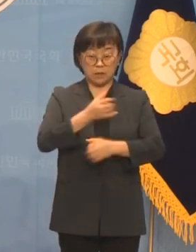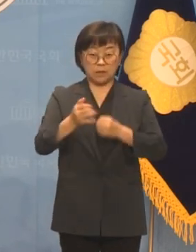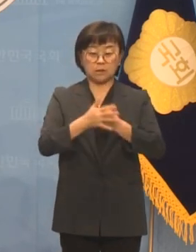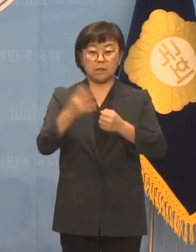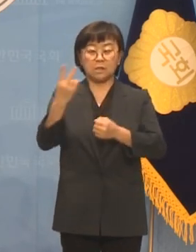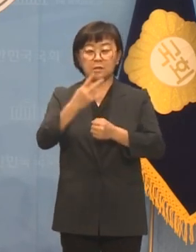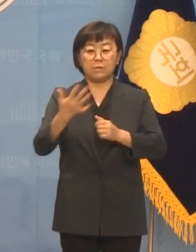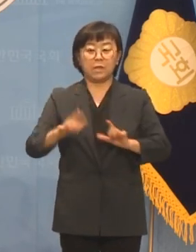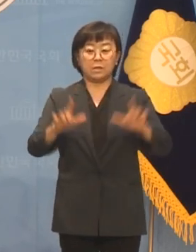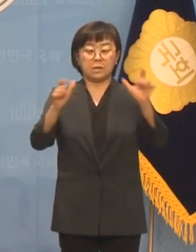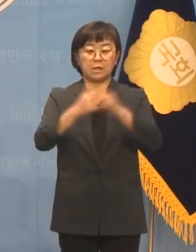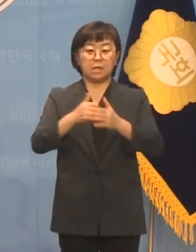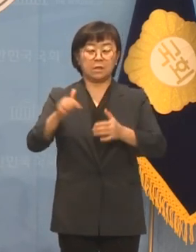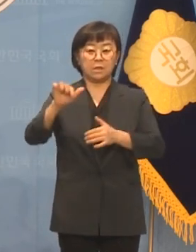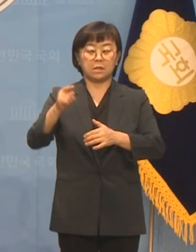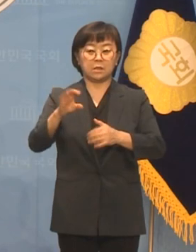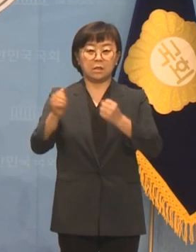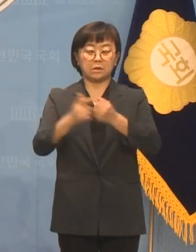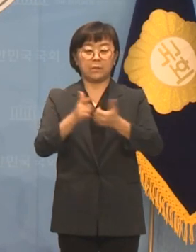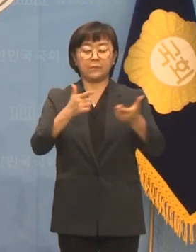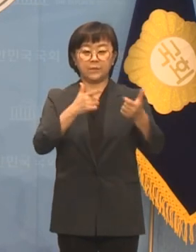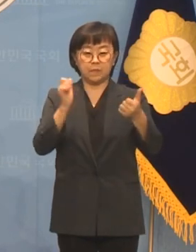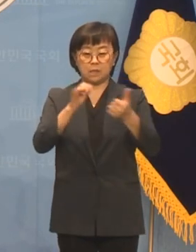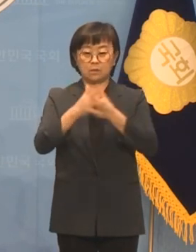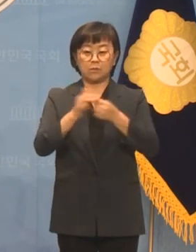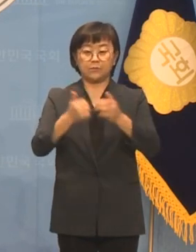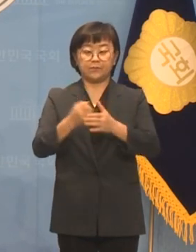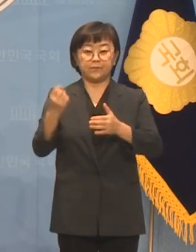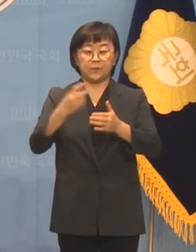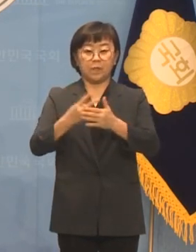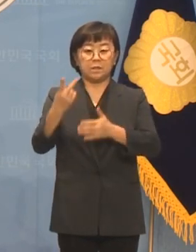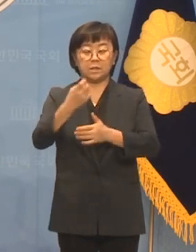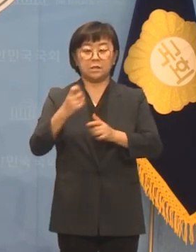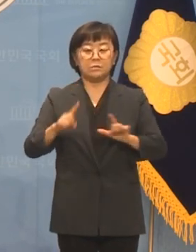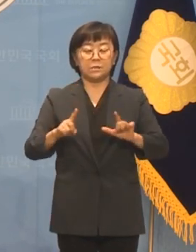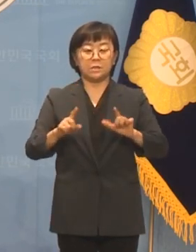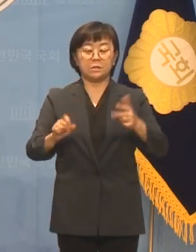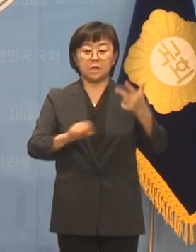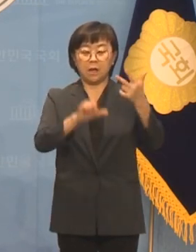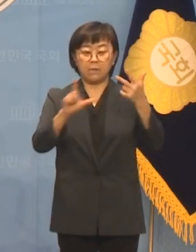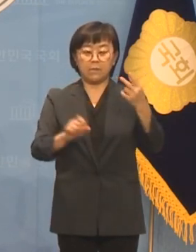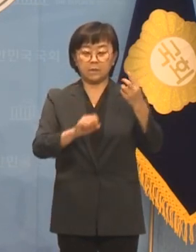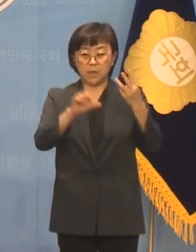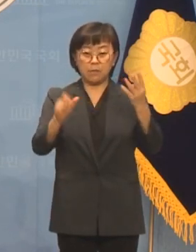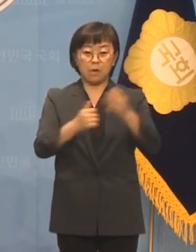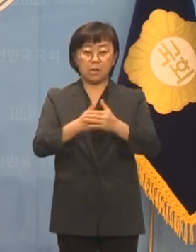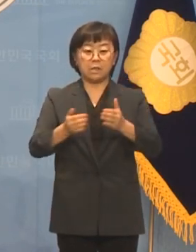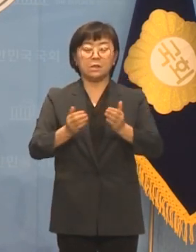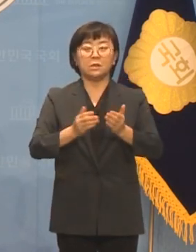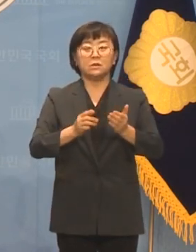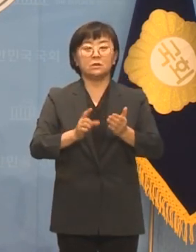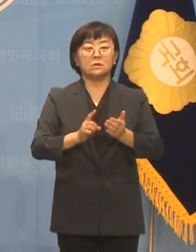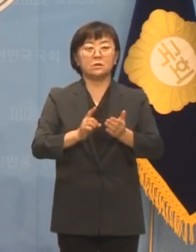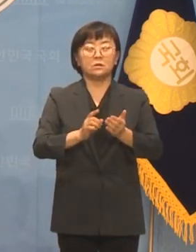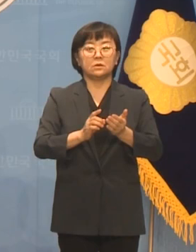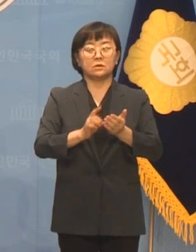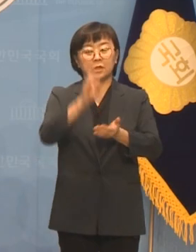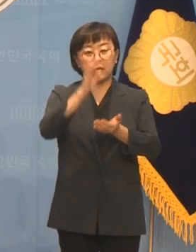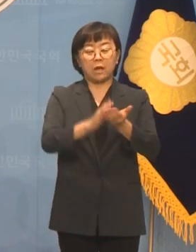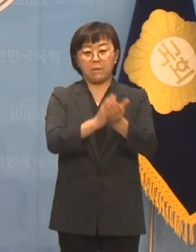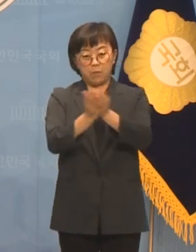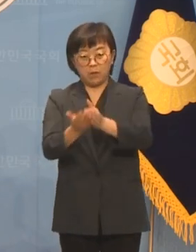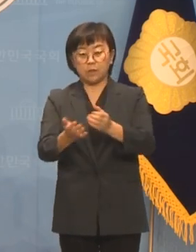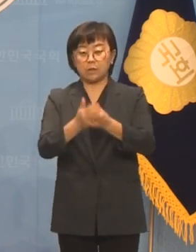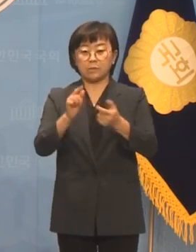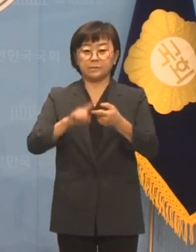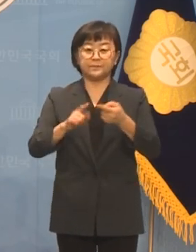2008년 금강산 관광객 피살 사건 2010년 3월 천안함 폭침과 11월 연평도 포격